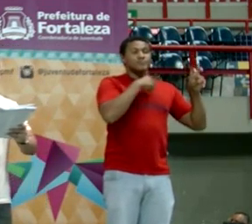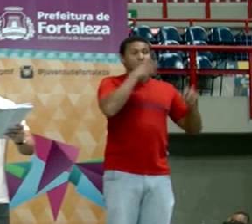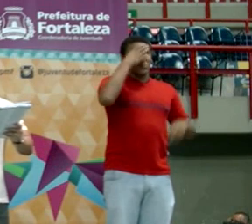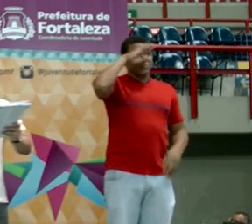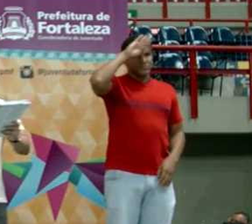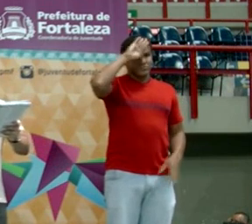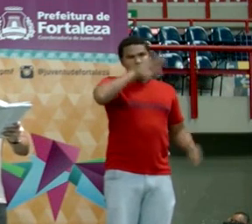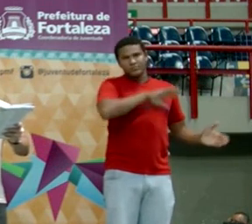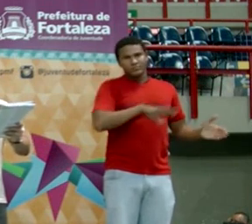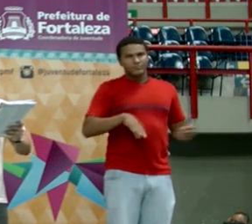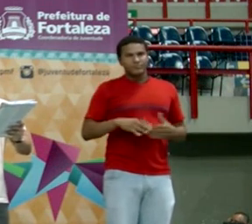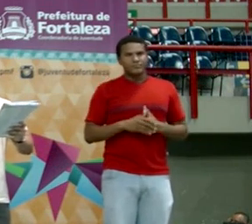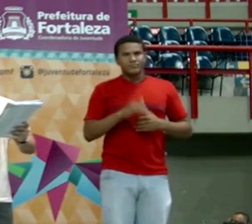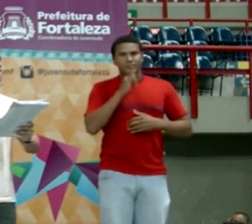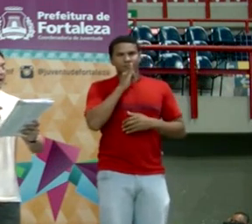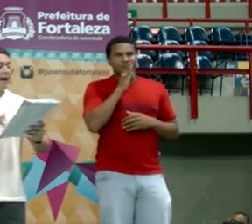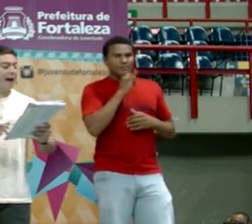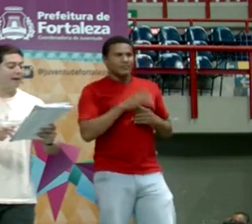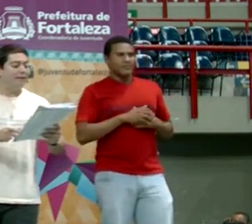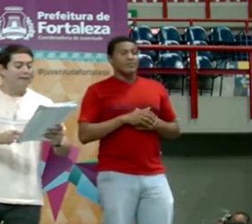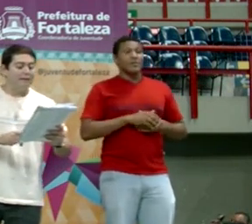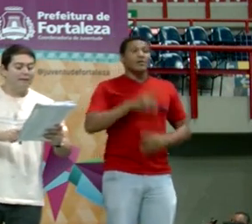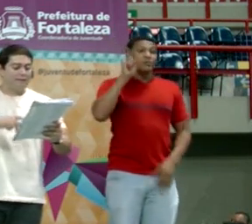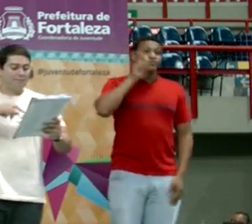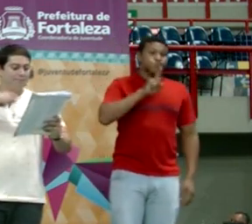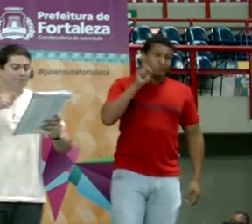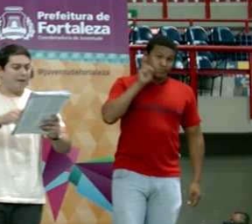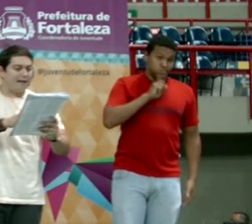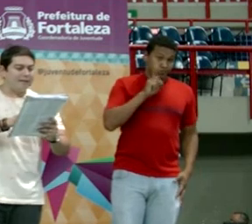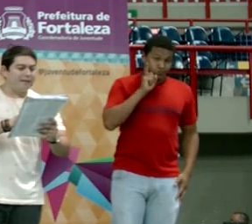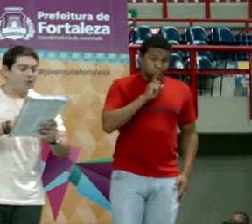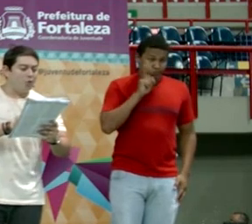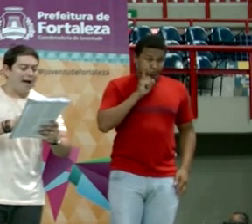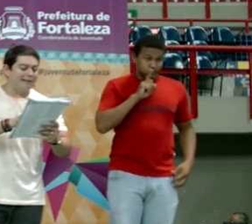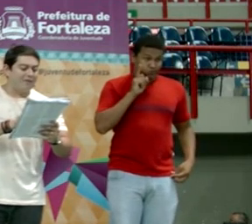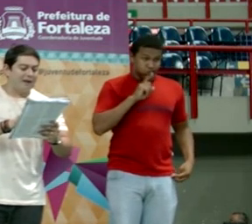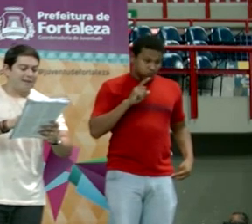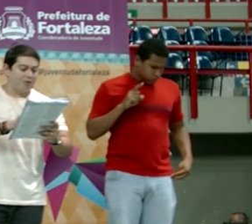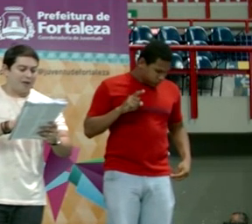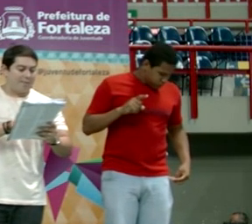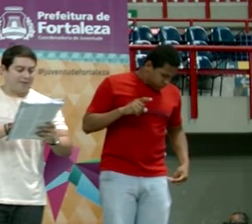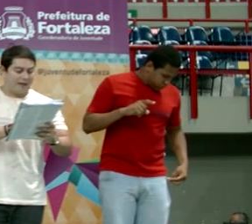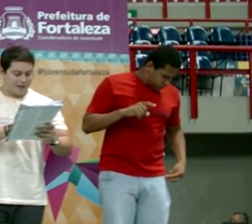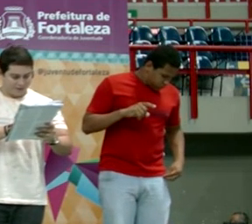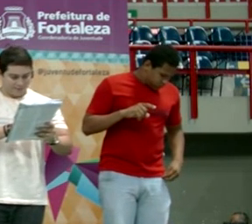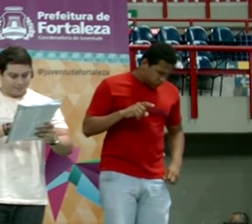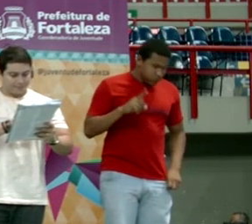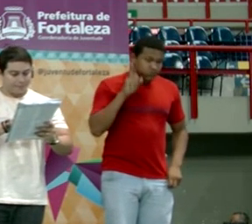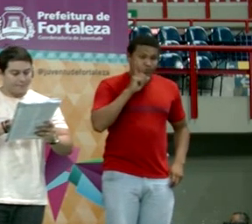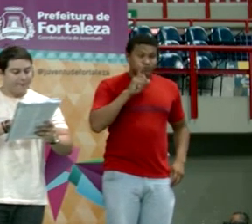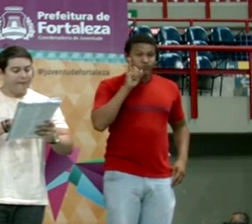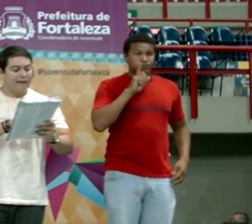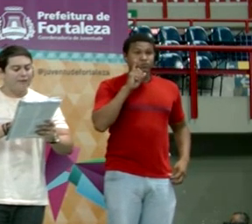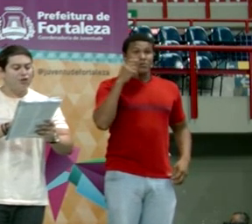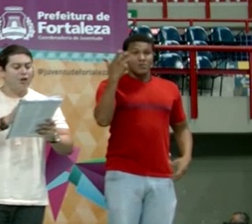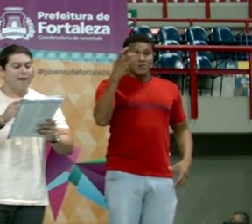A. Os americanos estavam querendo bloquear a acentuada evasão de capitais